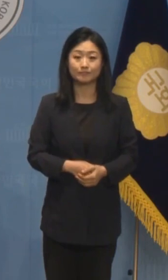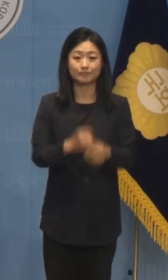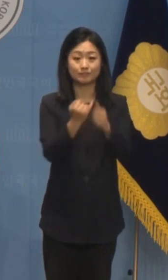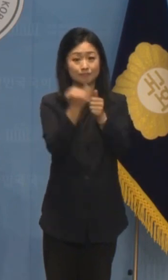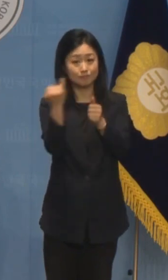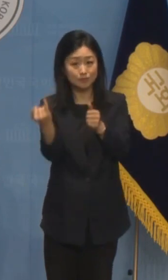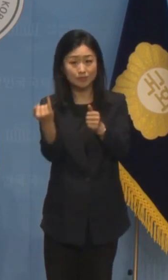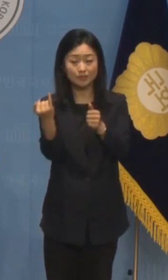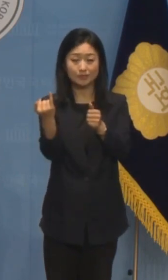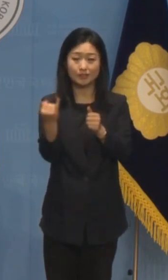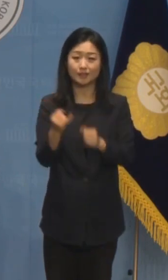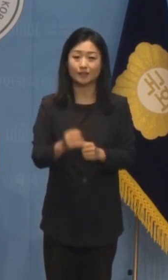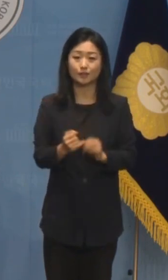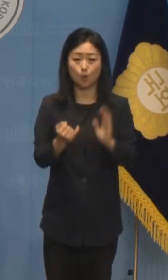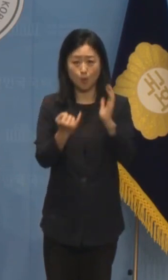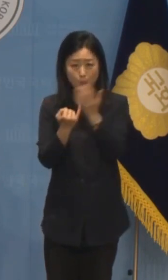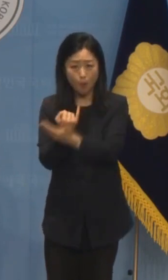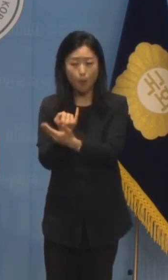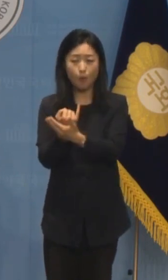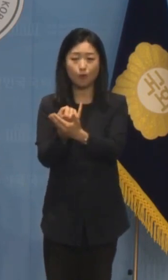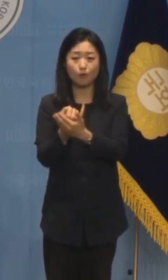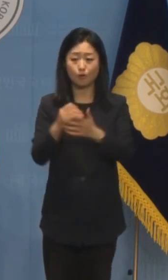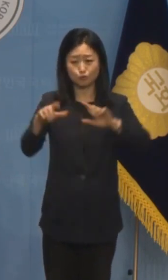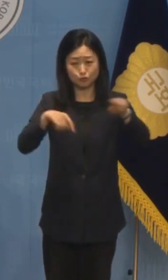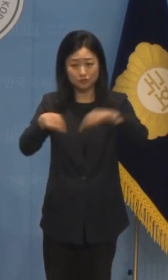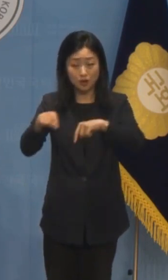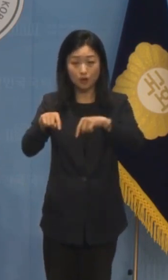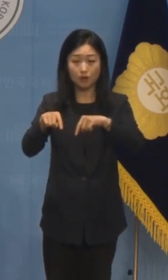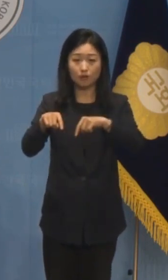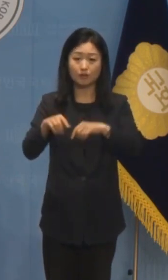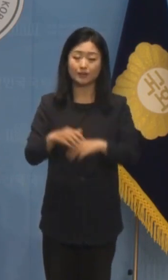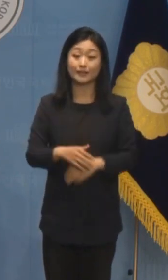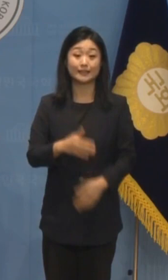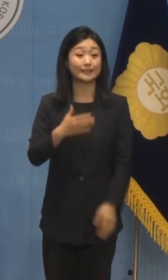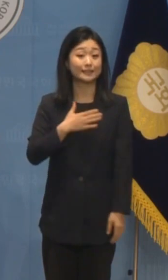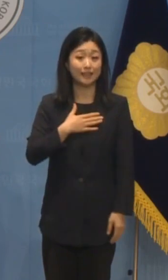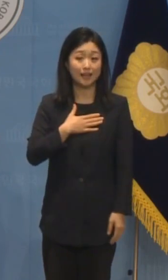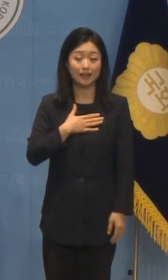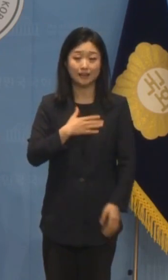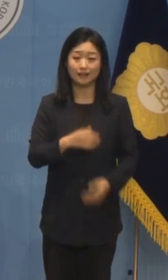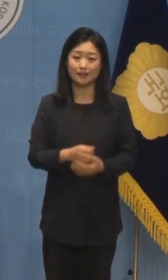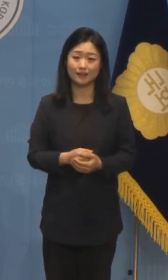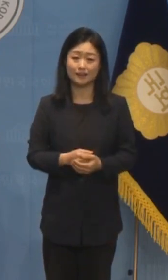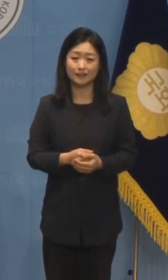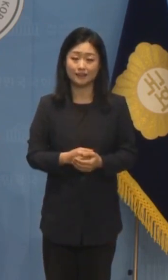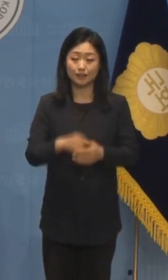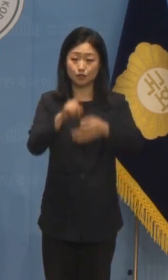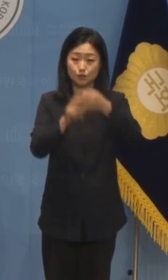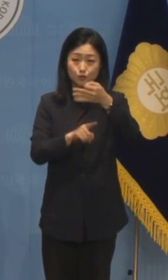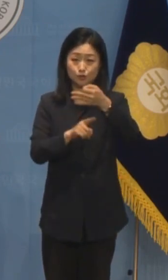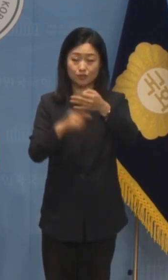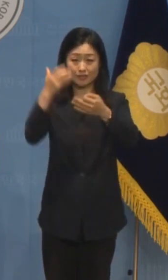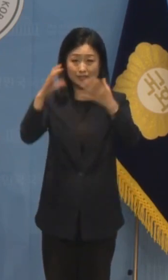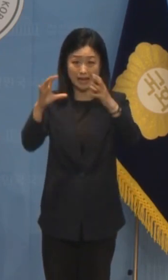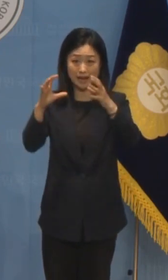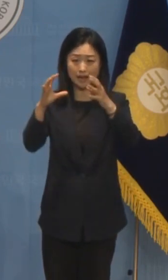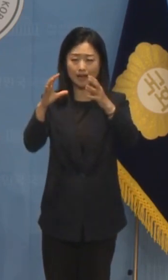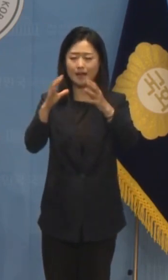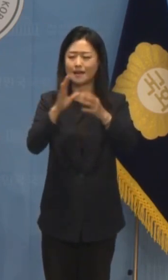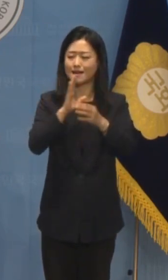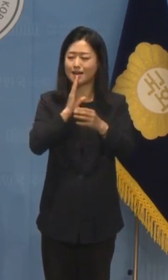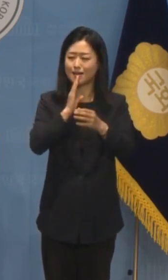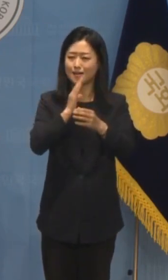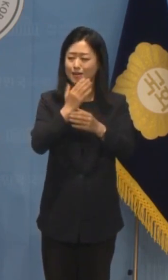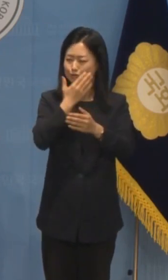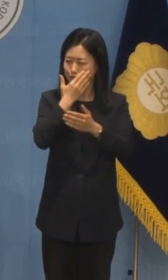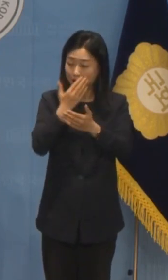배후자, 보호자, 국정 운영보다 나는 배우자가 더 중요해. 내 아내 뭐라 하면 나는 누구라도